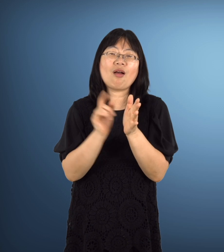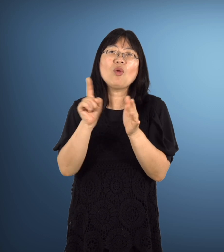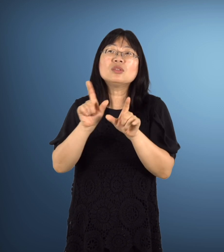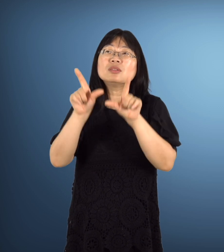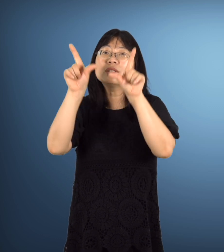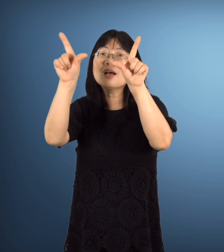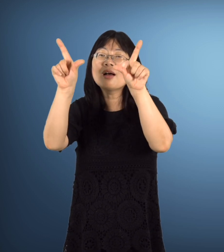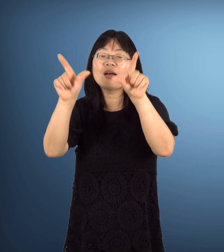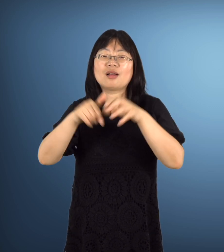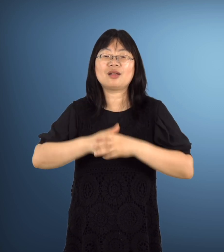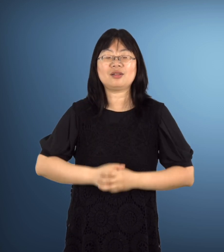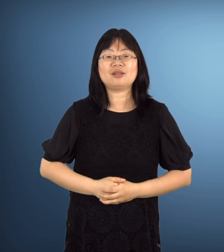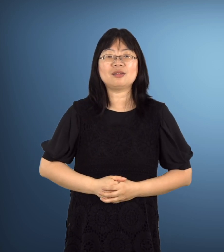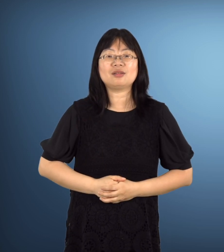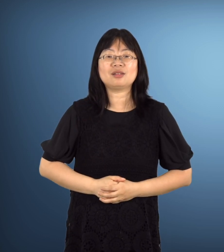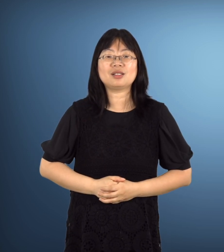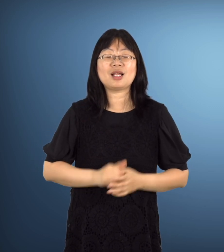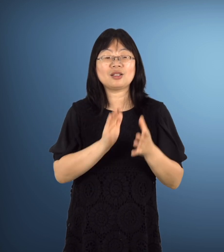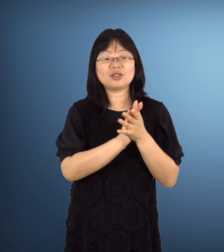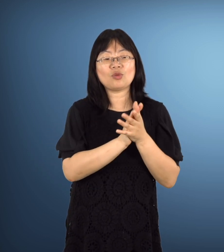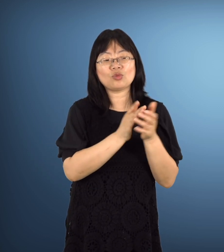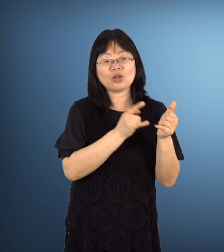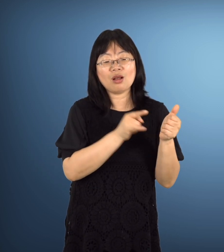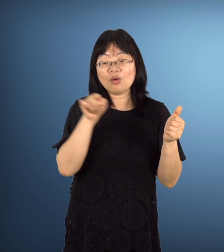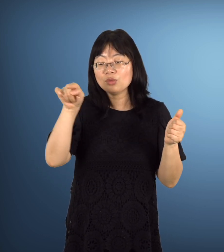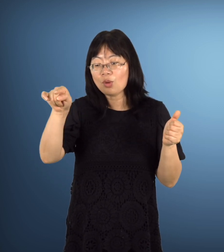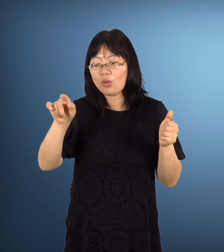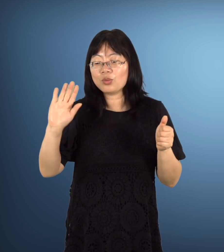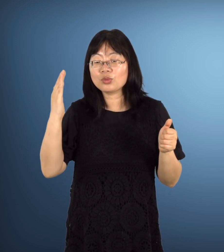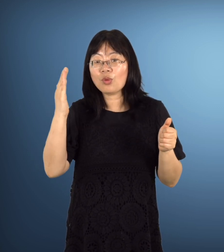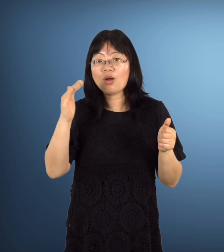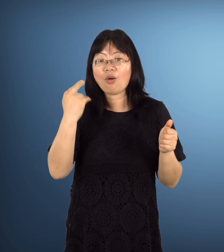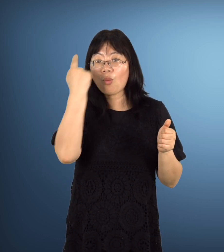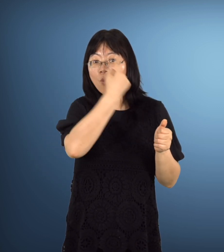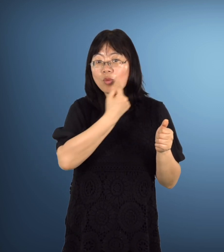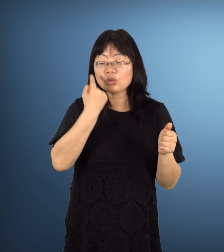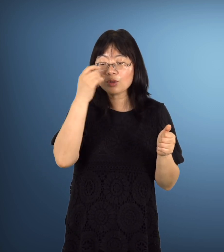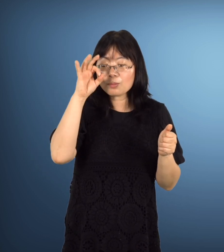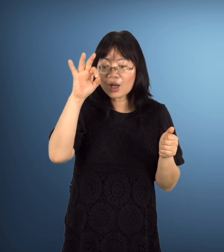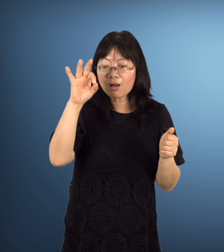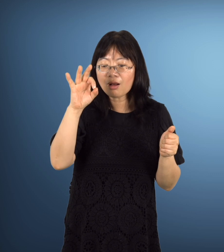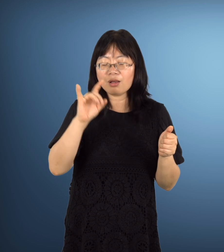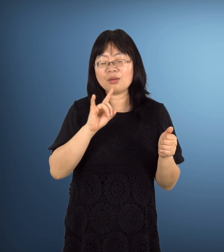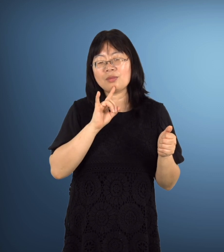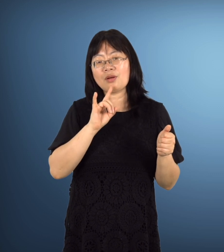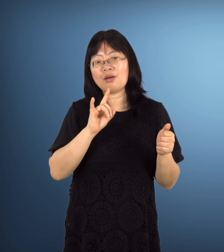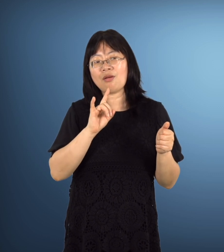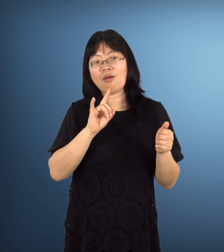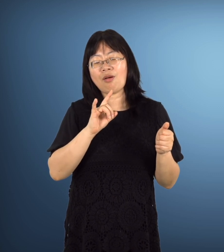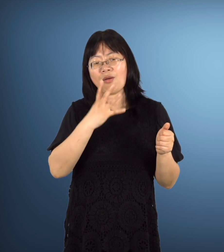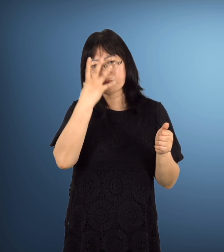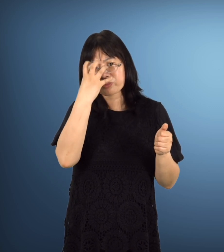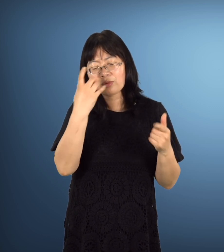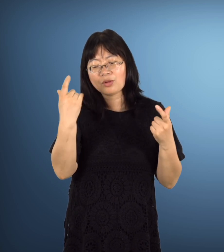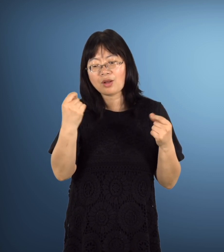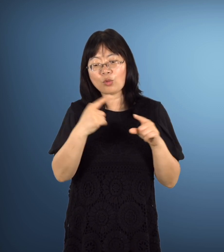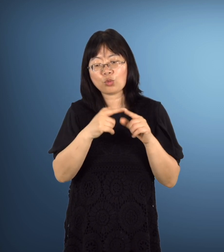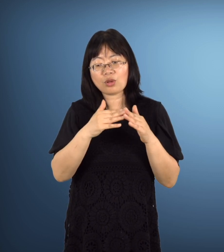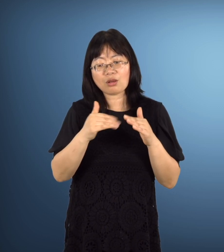날 그냥 친구가 야, 너 요즘 얼굴이 말이 아닌데 교회 한번